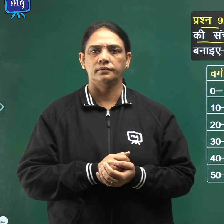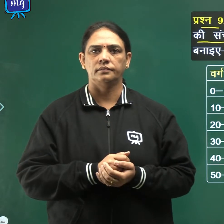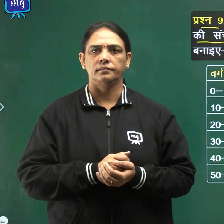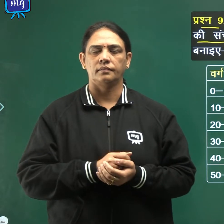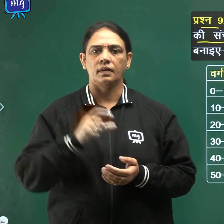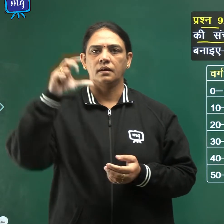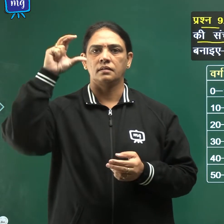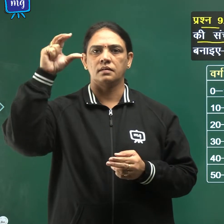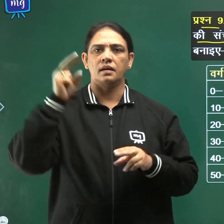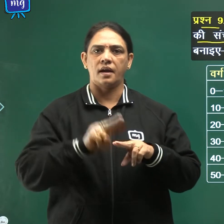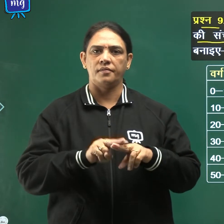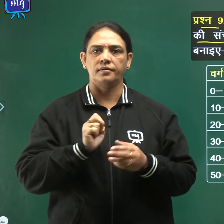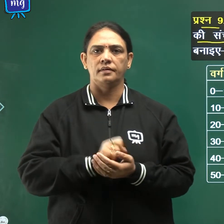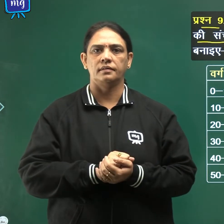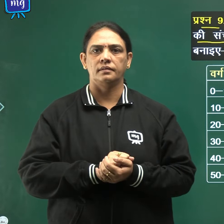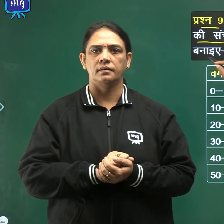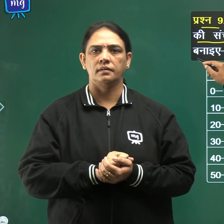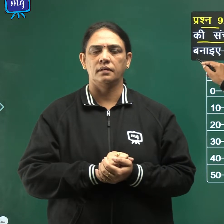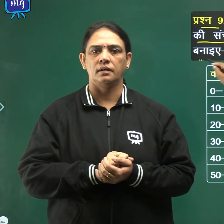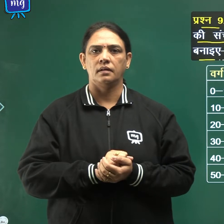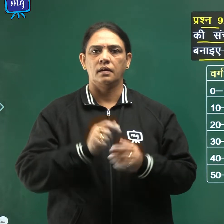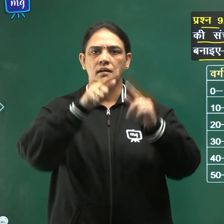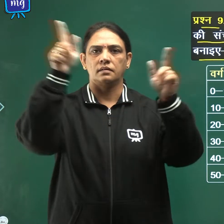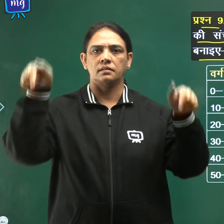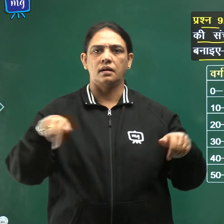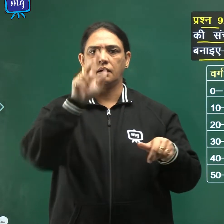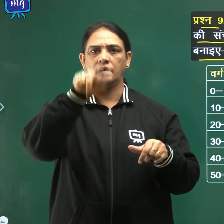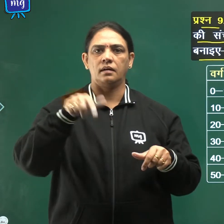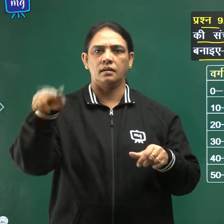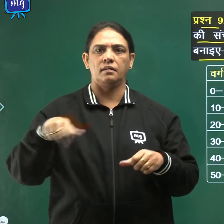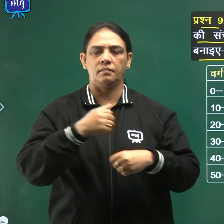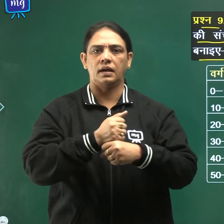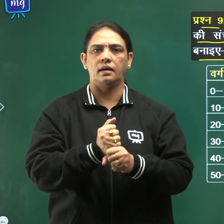संचयी बारंबारता सारणी बनाइए।